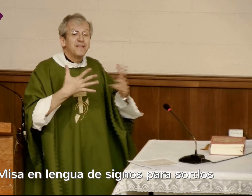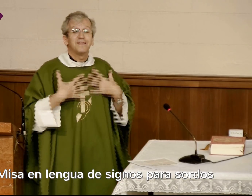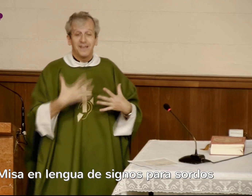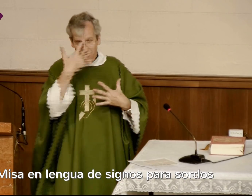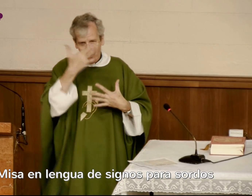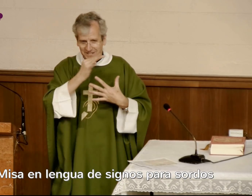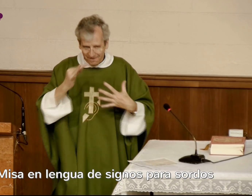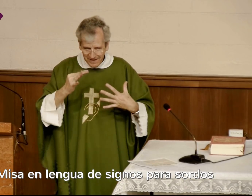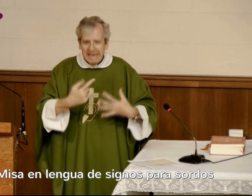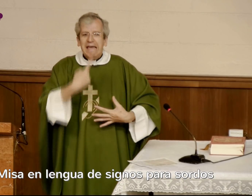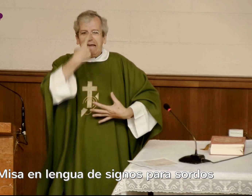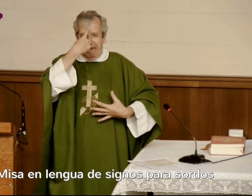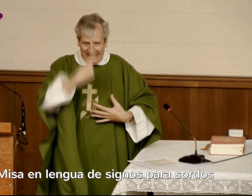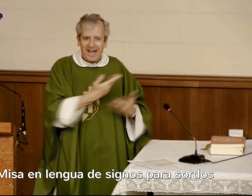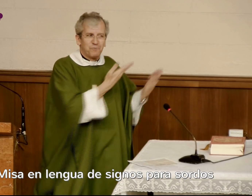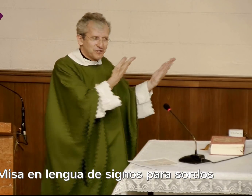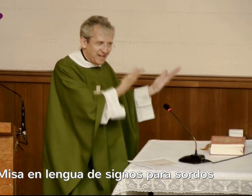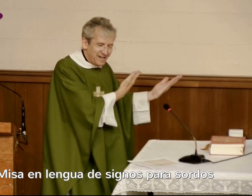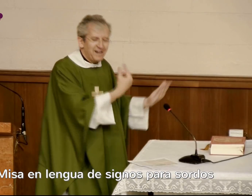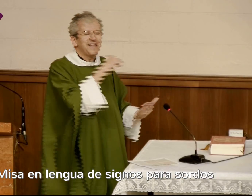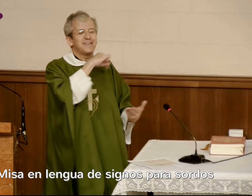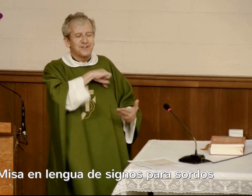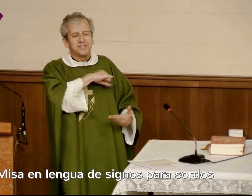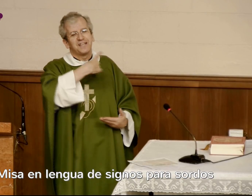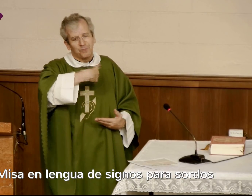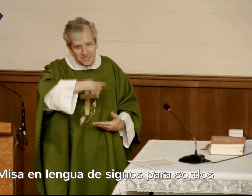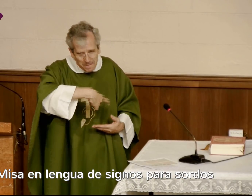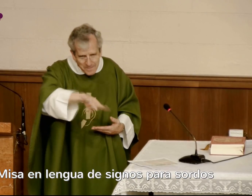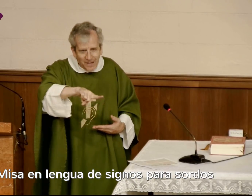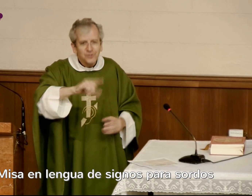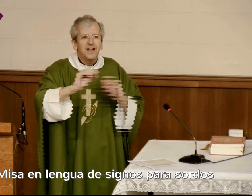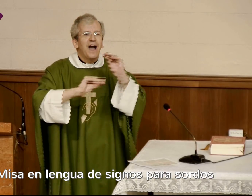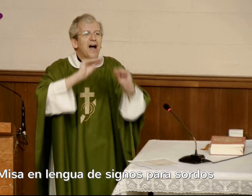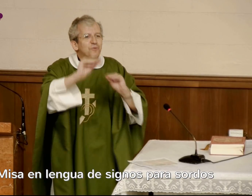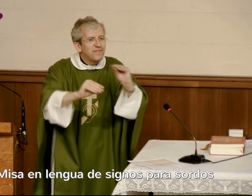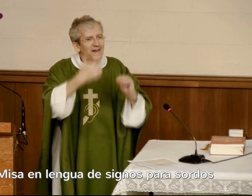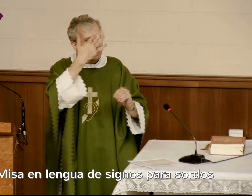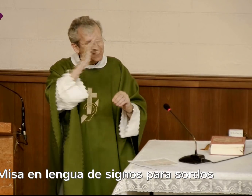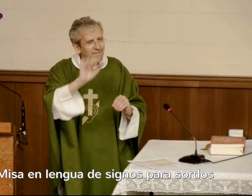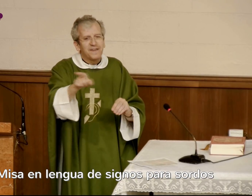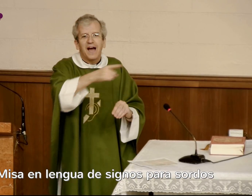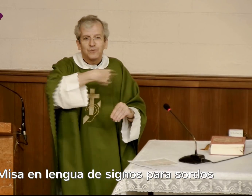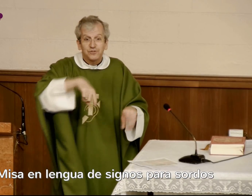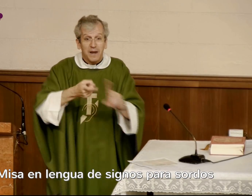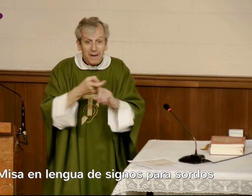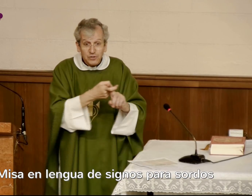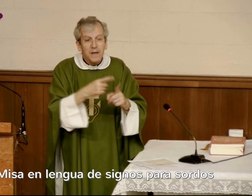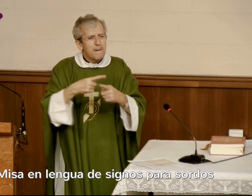aumente nuestra fe, que creamos en Él y que nos sintamos enviados a anunciar esa fe a nuestros hermanos